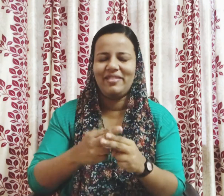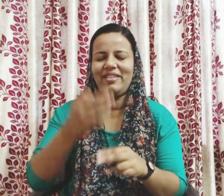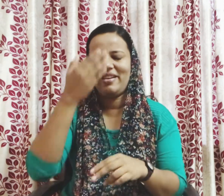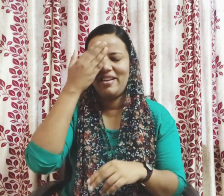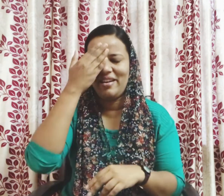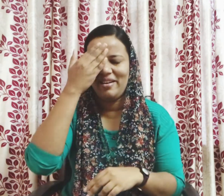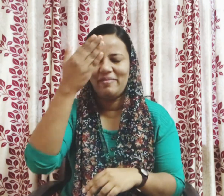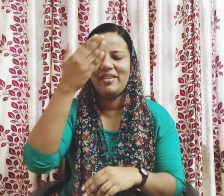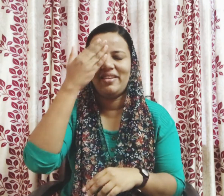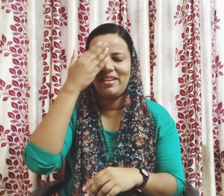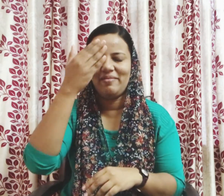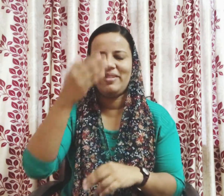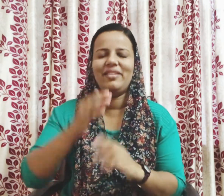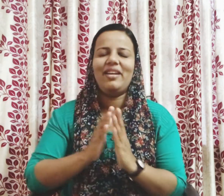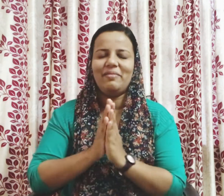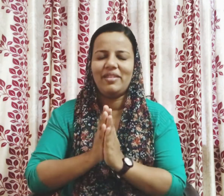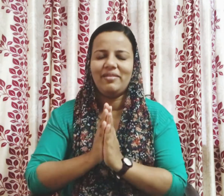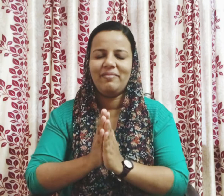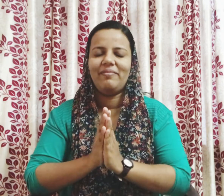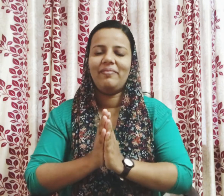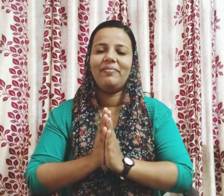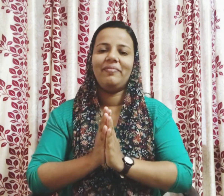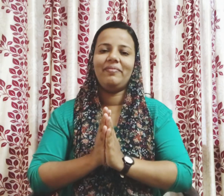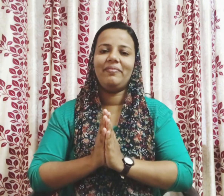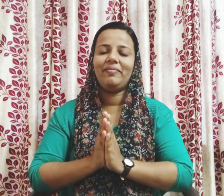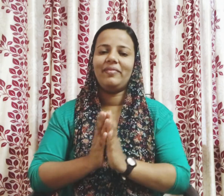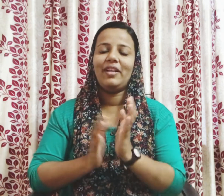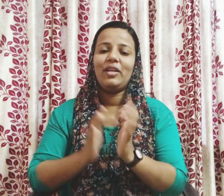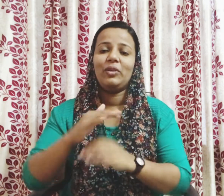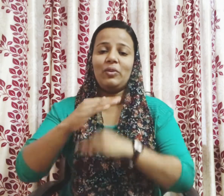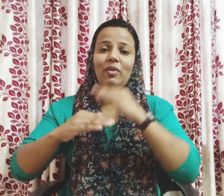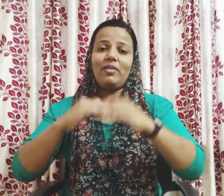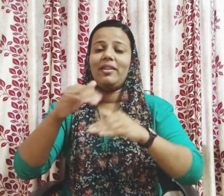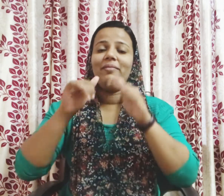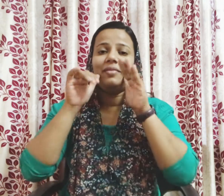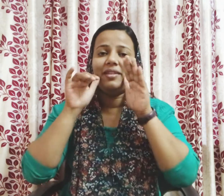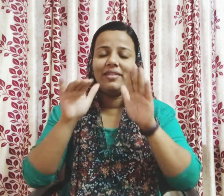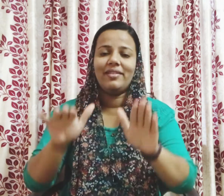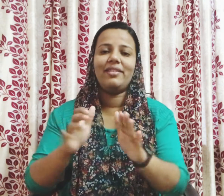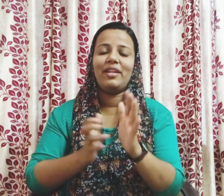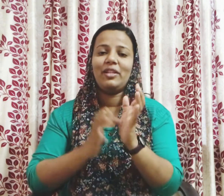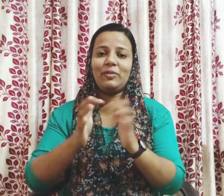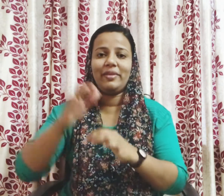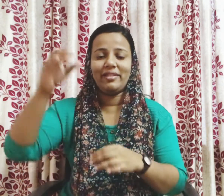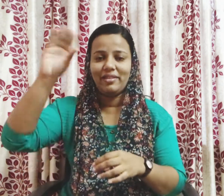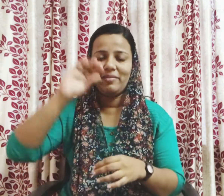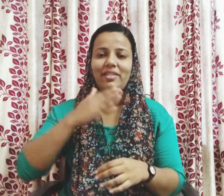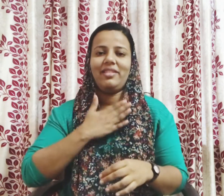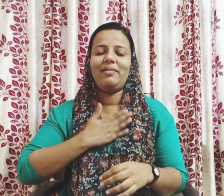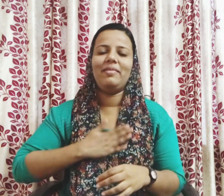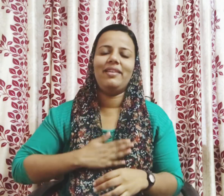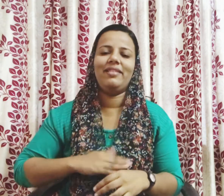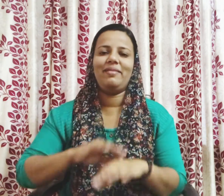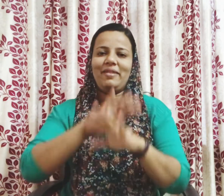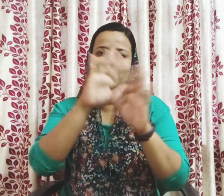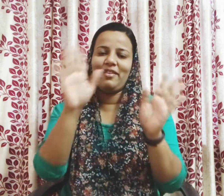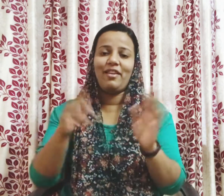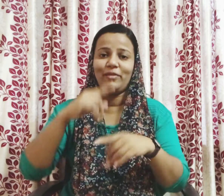ക്രിസ്തുവിൻ്റെ നാമത്തിൽ തന്നെ ആമേൻ, ആമേൻ, ആമേൻ. കർത്താവ് നിങ്ങളെ ധാരാളം ധാരാളമായിട്ട് അനുഗ്രഹിക്കട്ടെ. ദൈവത്തിൻ്റെ കൃപയും സമാധാനവും നിങ്ങളുടെ